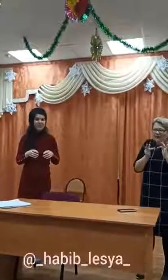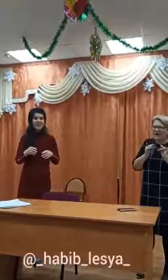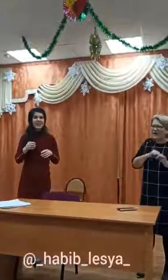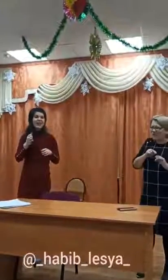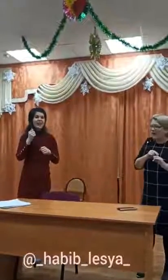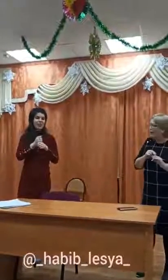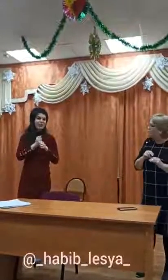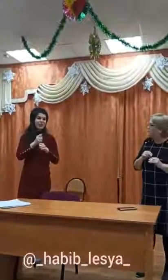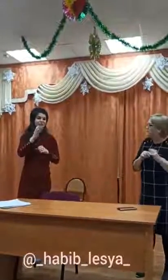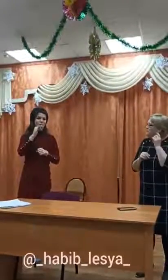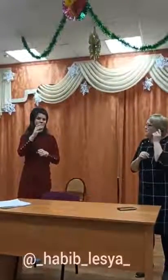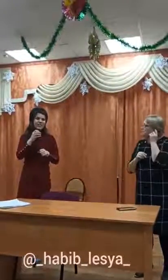Работу.